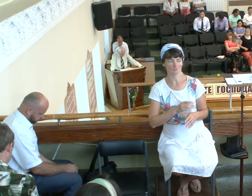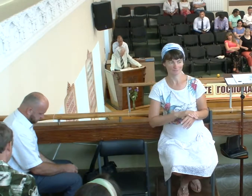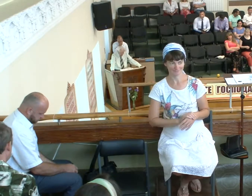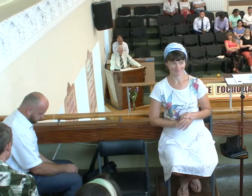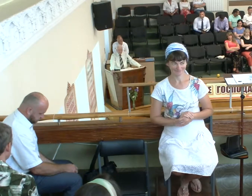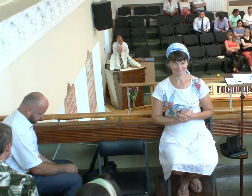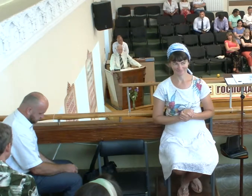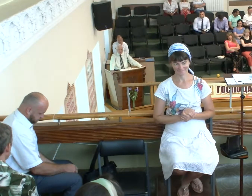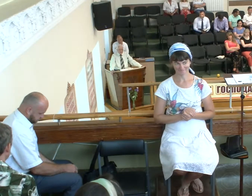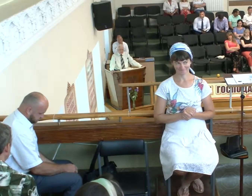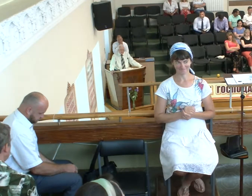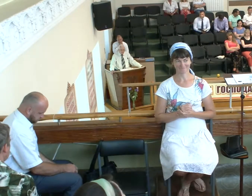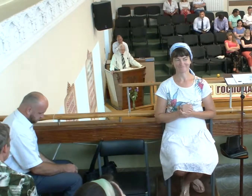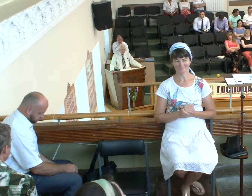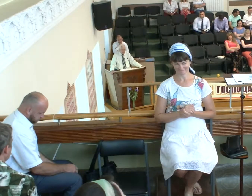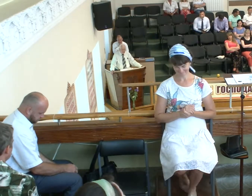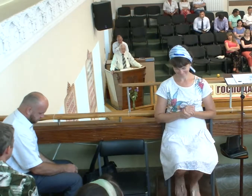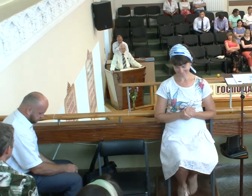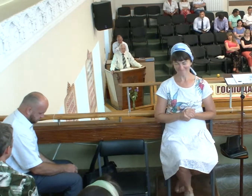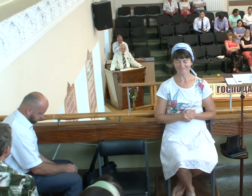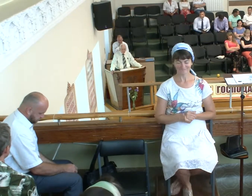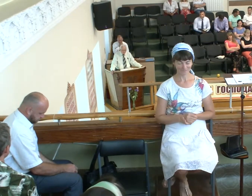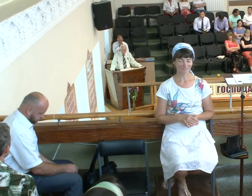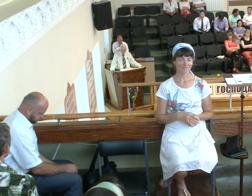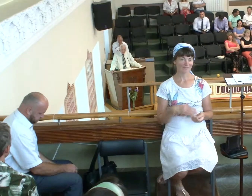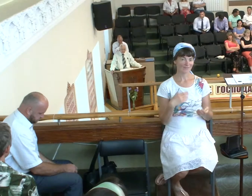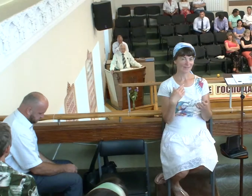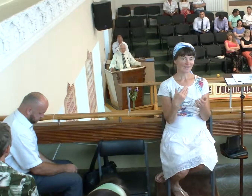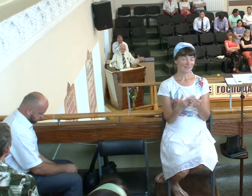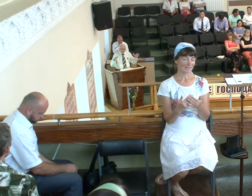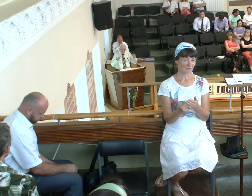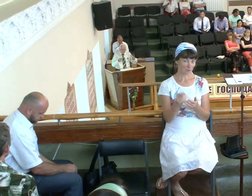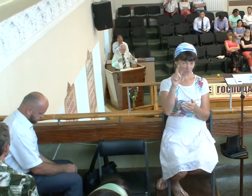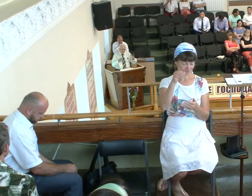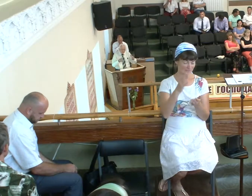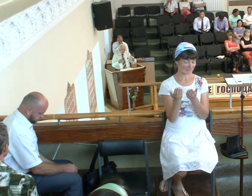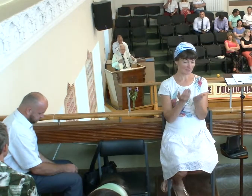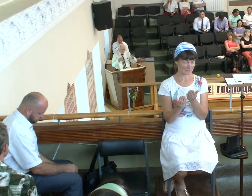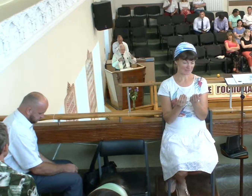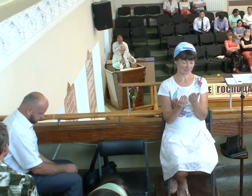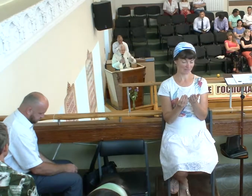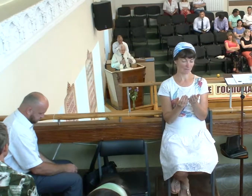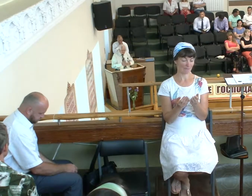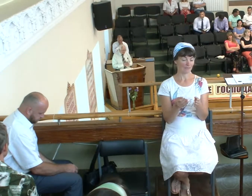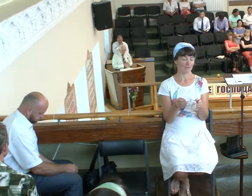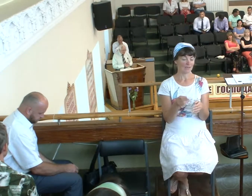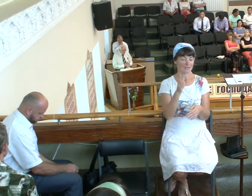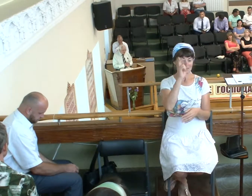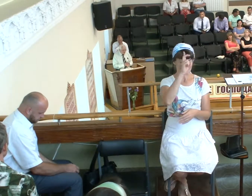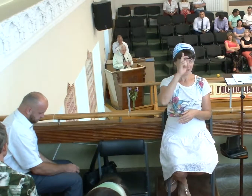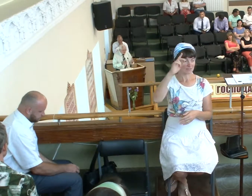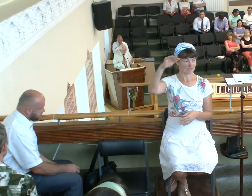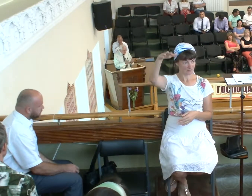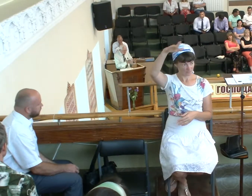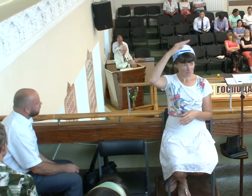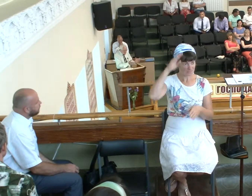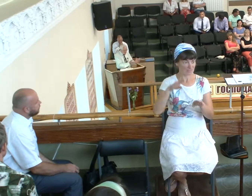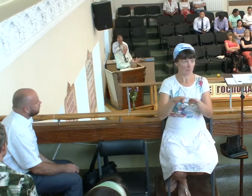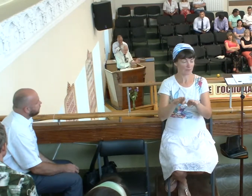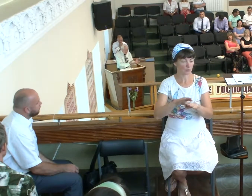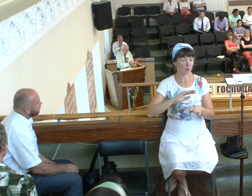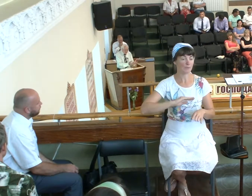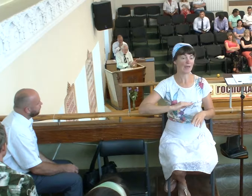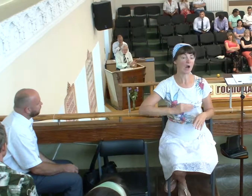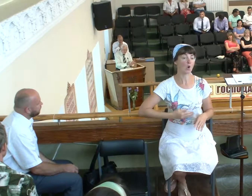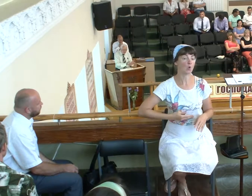купцу, который искал хороших. А хороших, среди хороших выбирают лучше, да? Ну, если хорошее